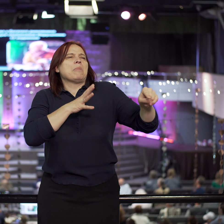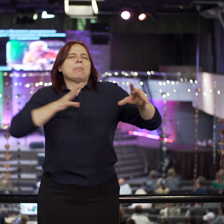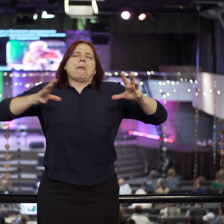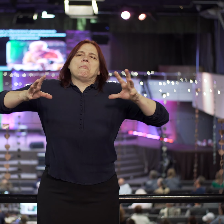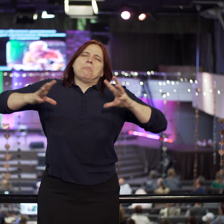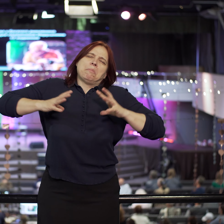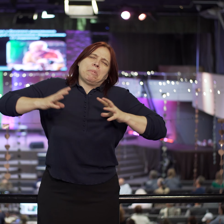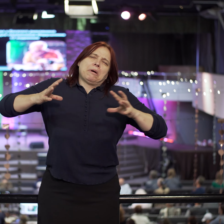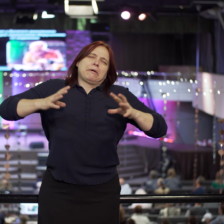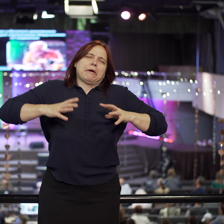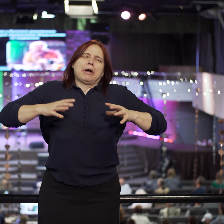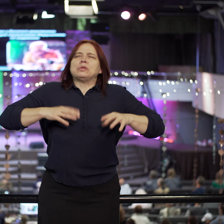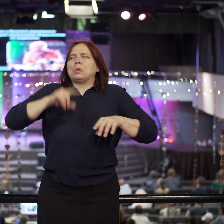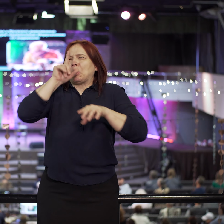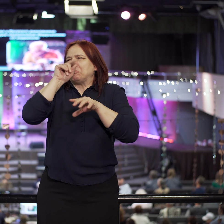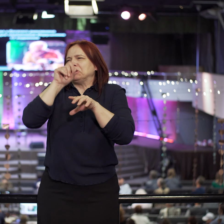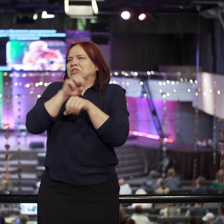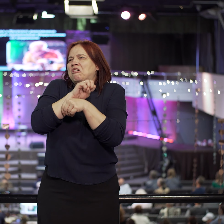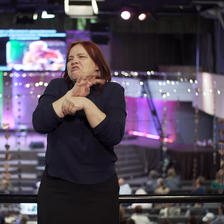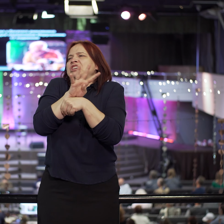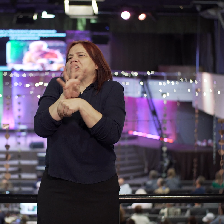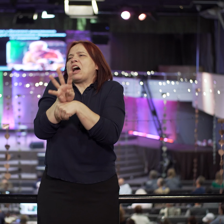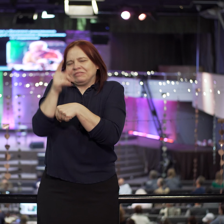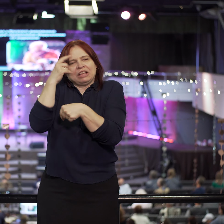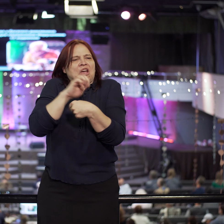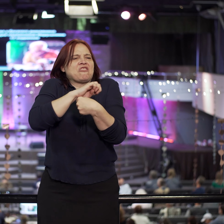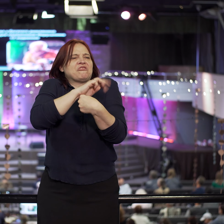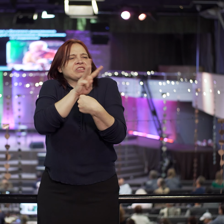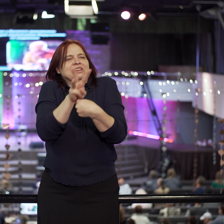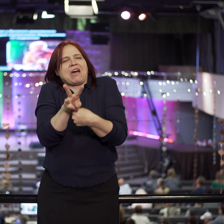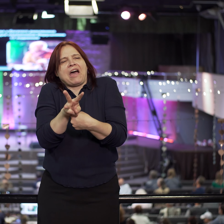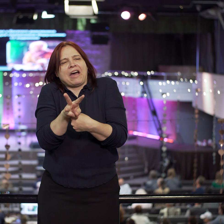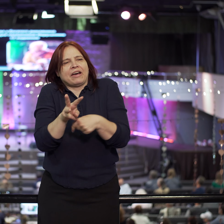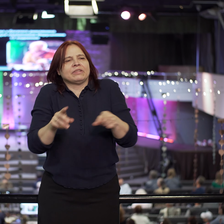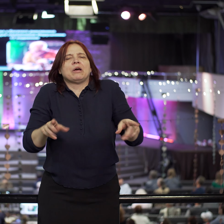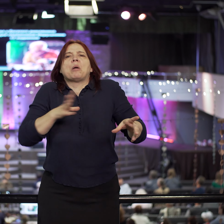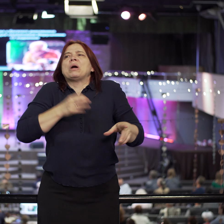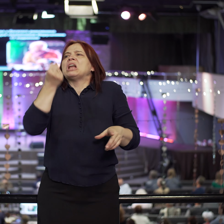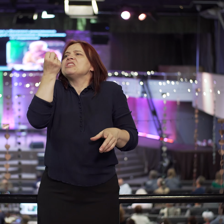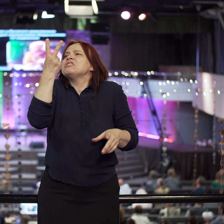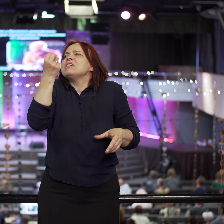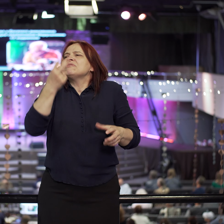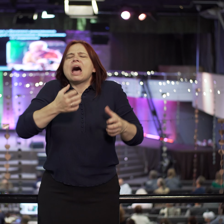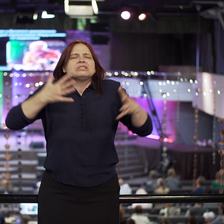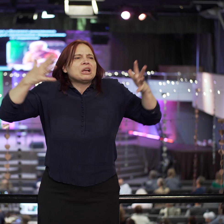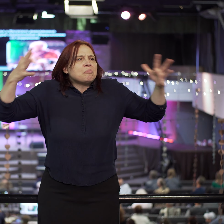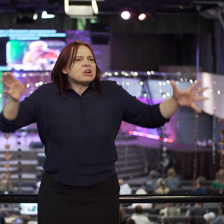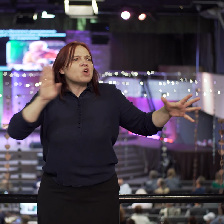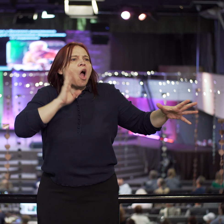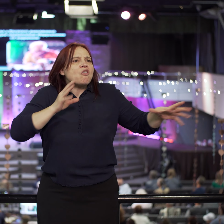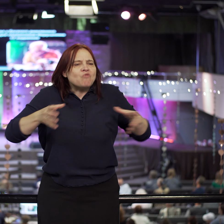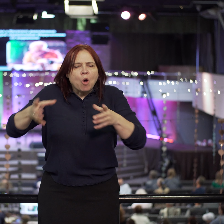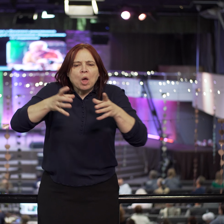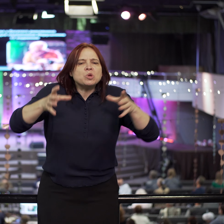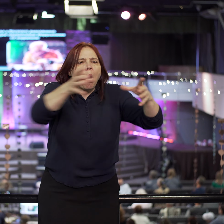фазаны. У него было там 12 огромных водоемов. Он